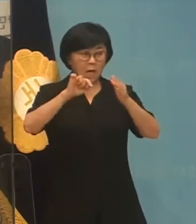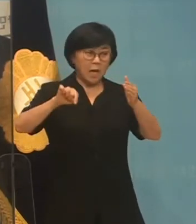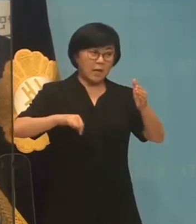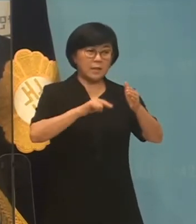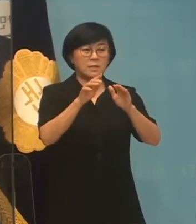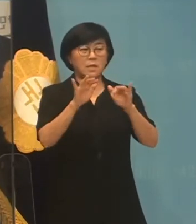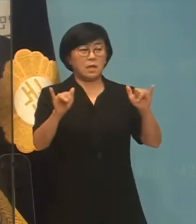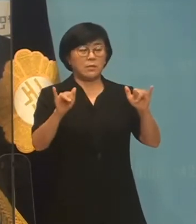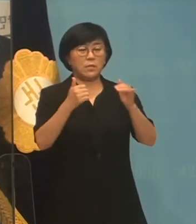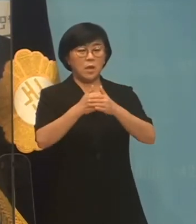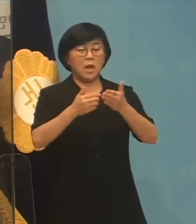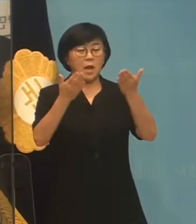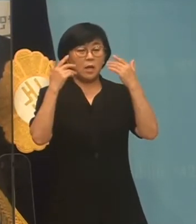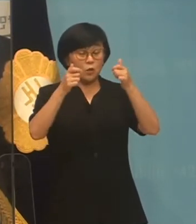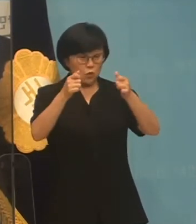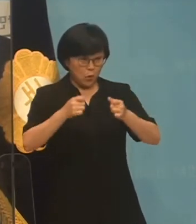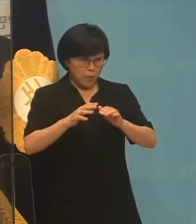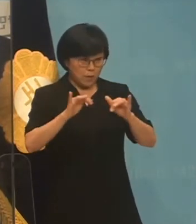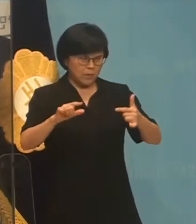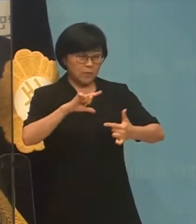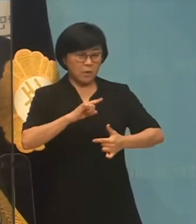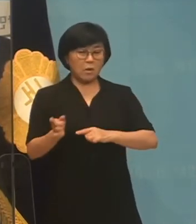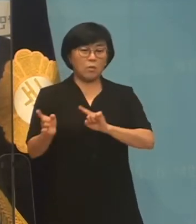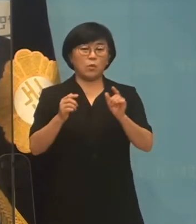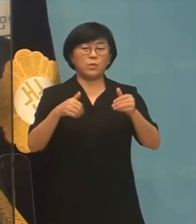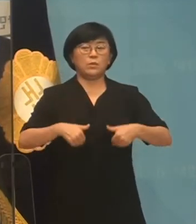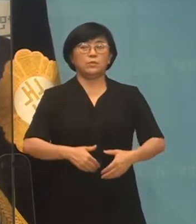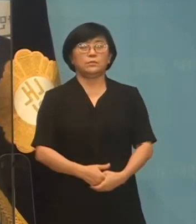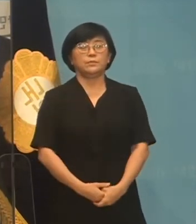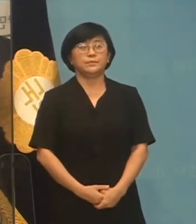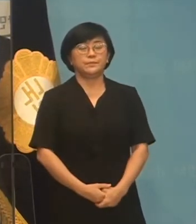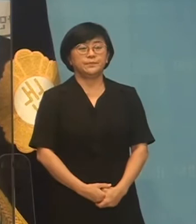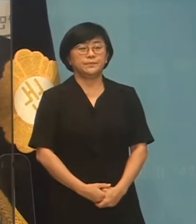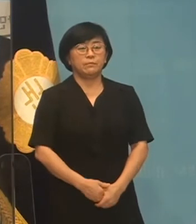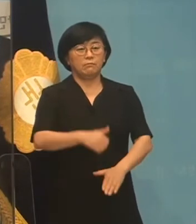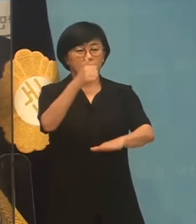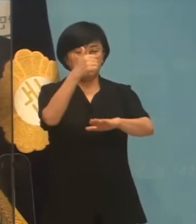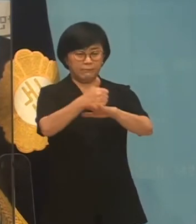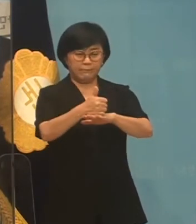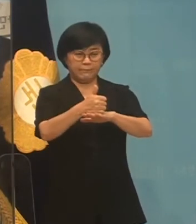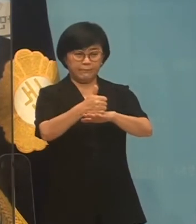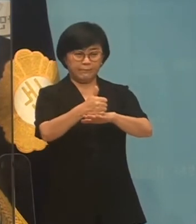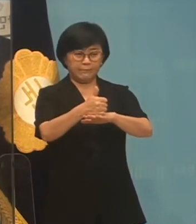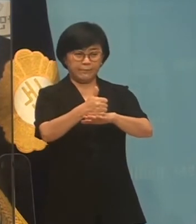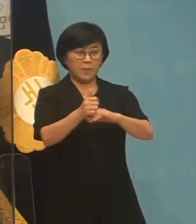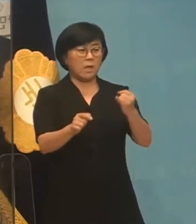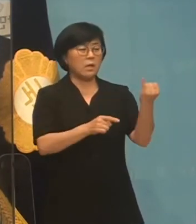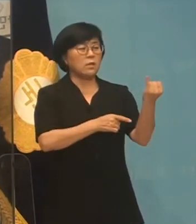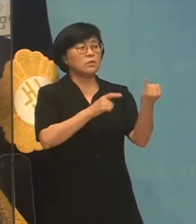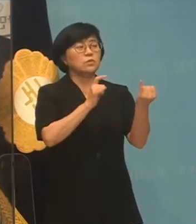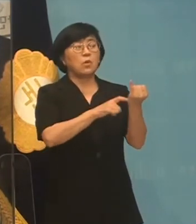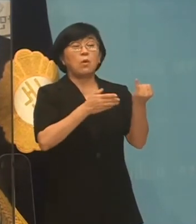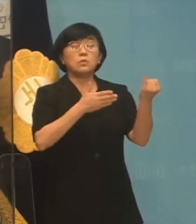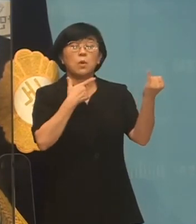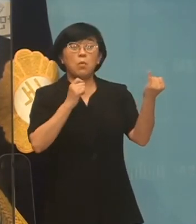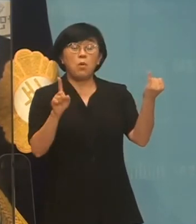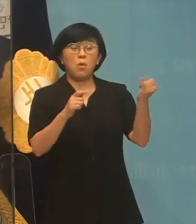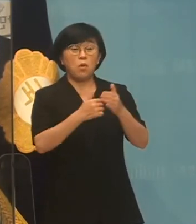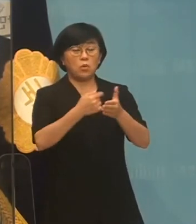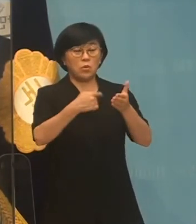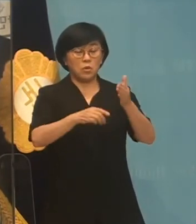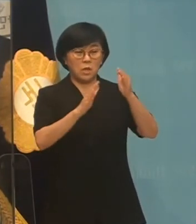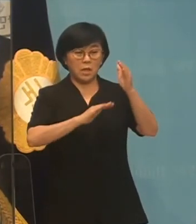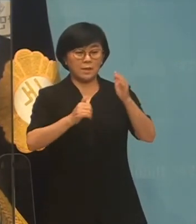졸업생들의 명예를 회복시켜야 할 것입니다. 마지막으로 김건희 씨에게 촉구합니다.